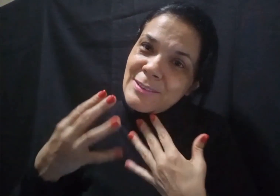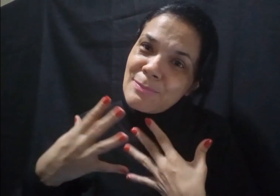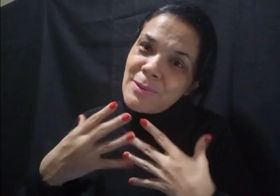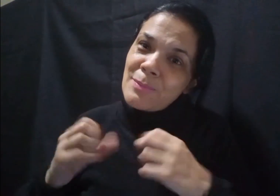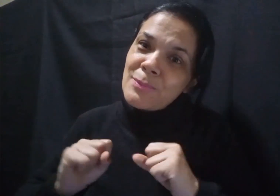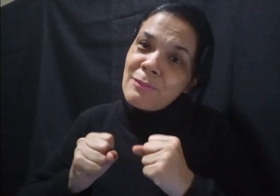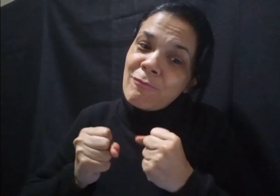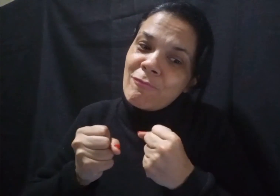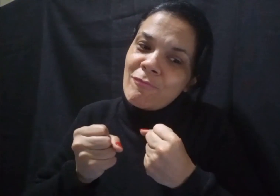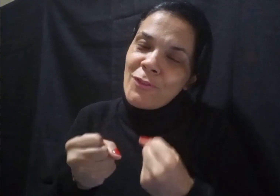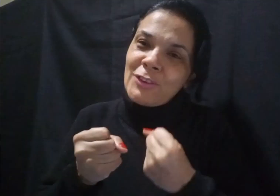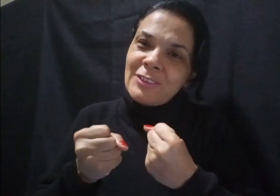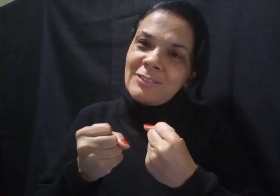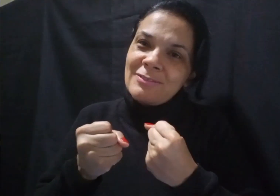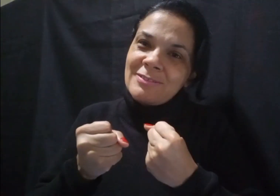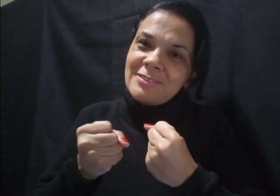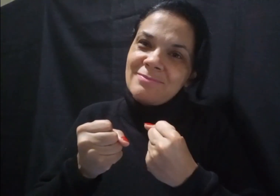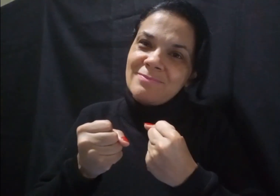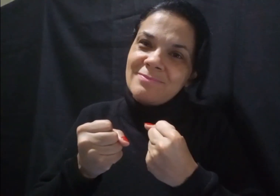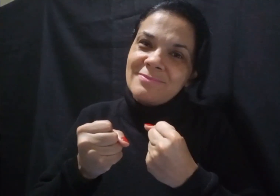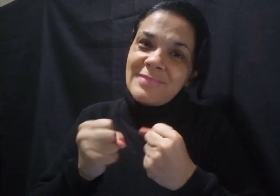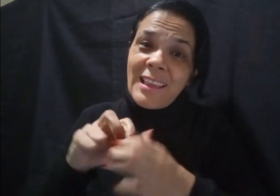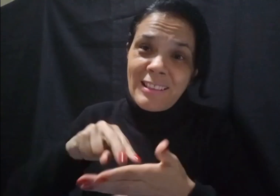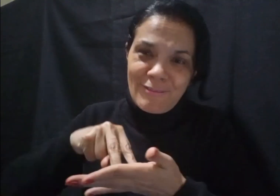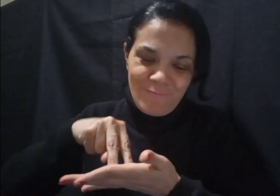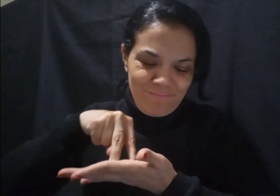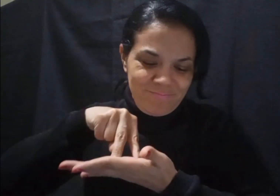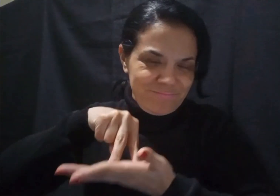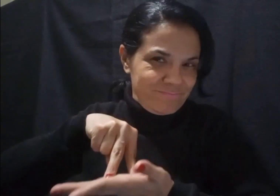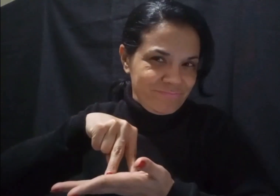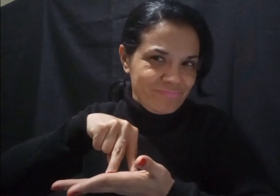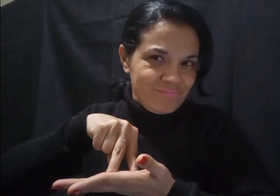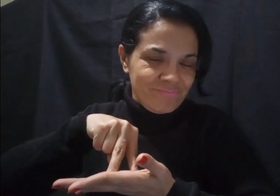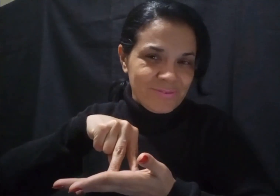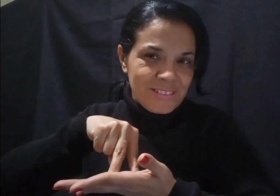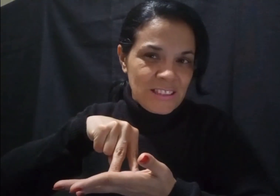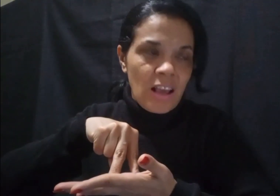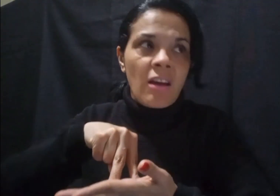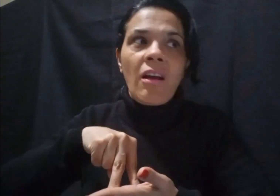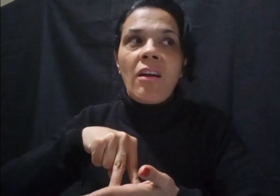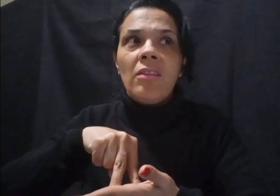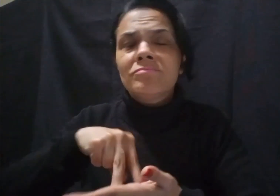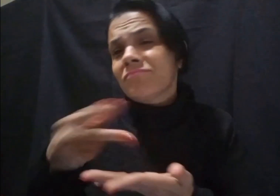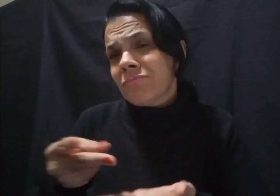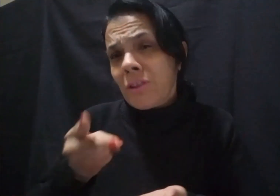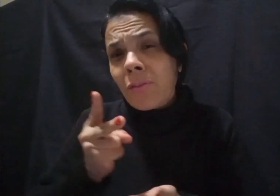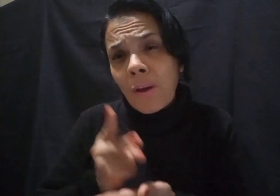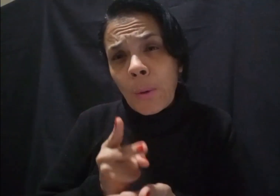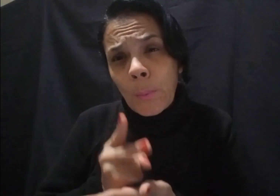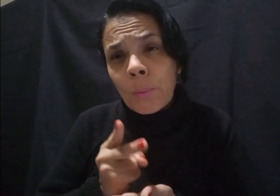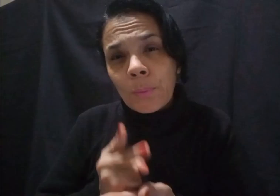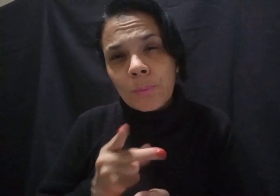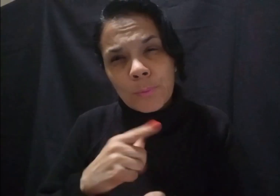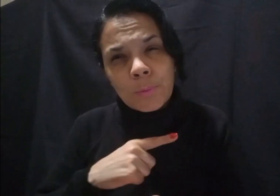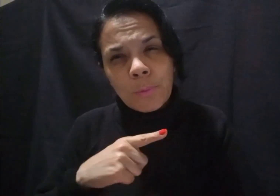de fortaleza. Essa fortaleza não é ausência de dificuldade, mas capacidade